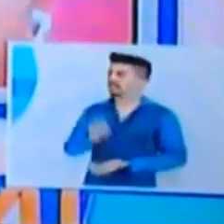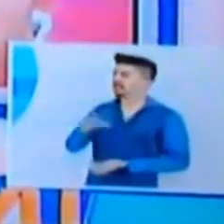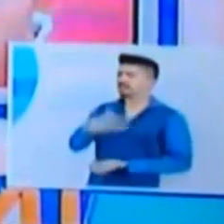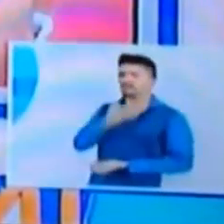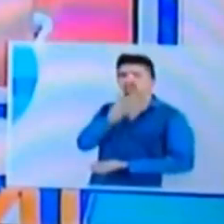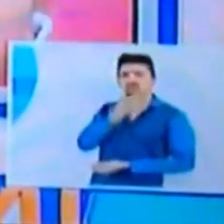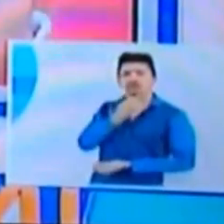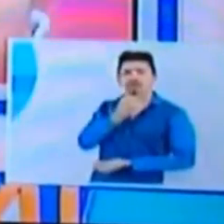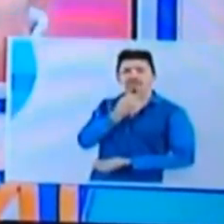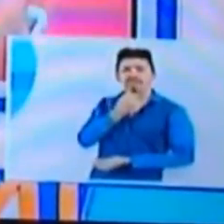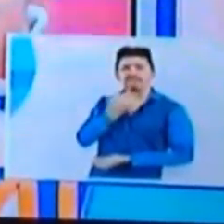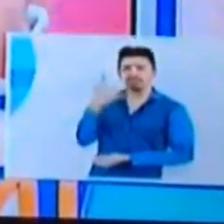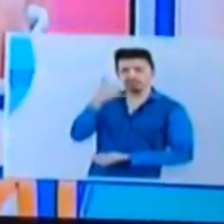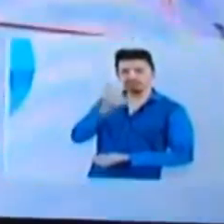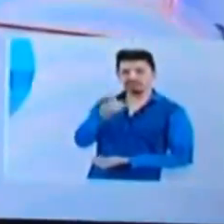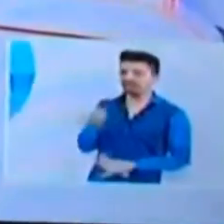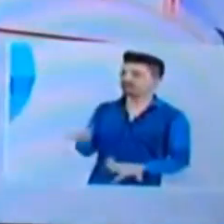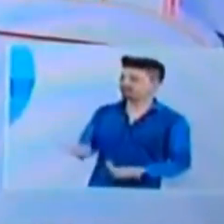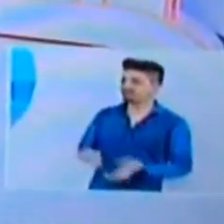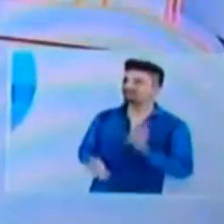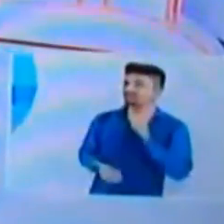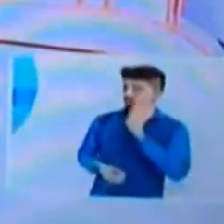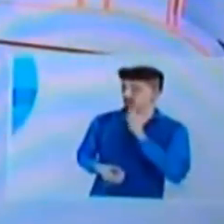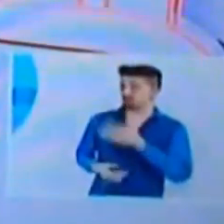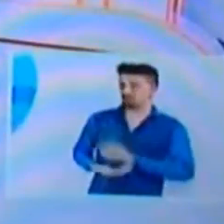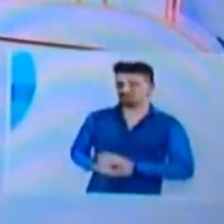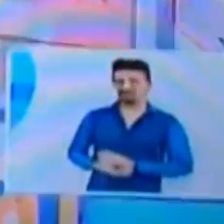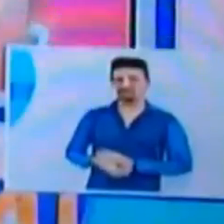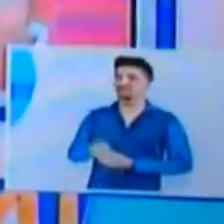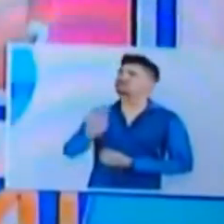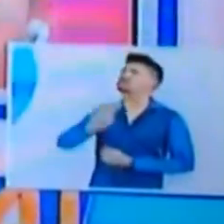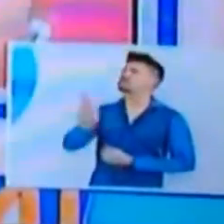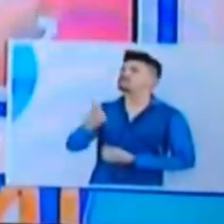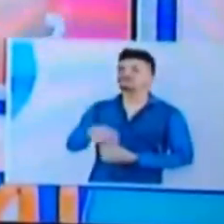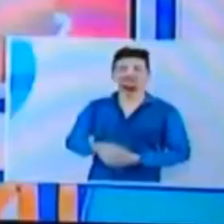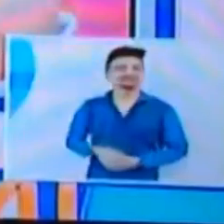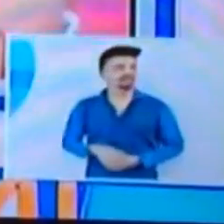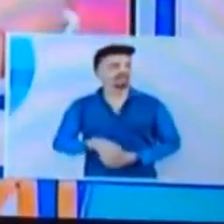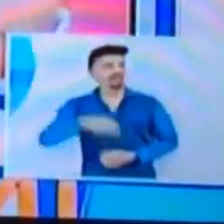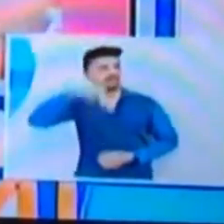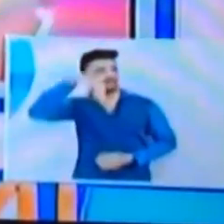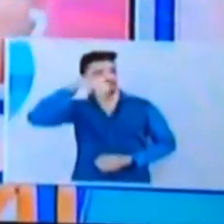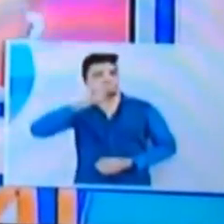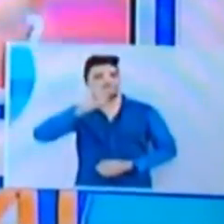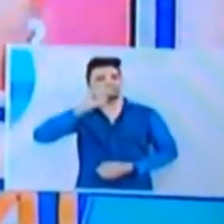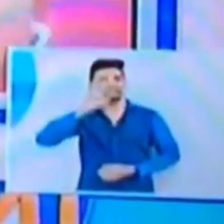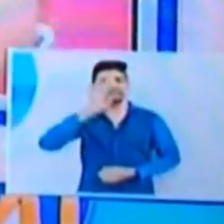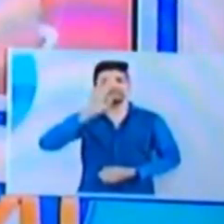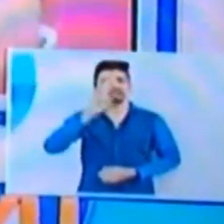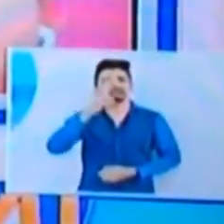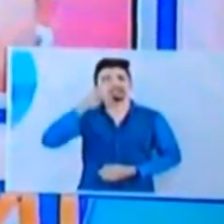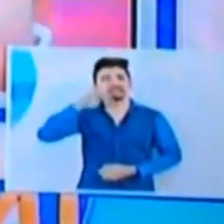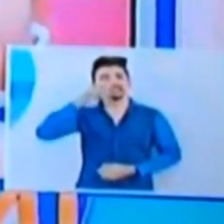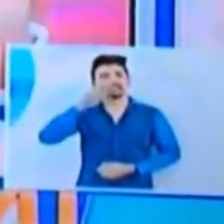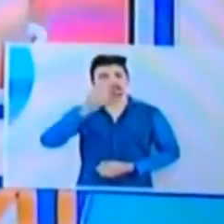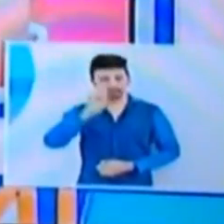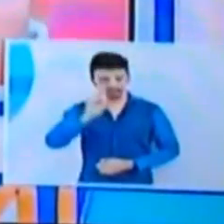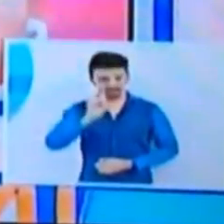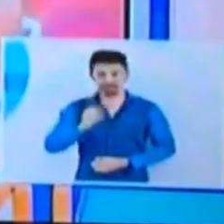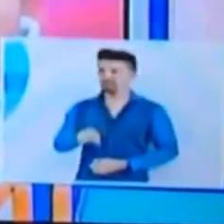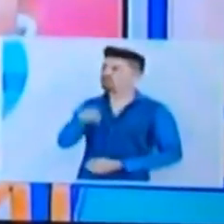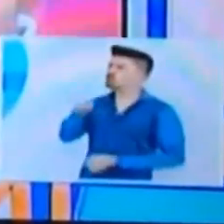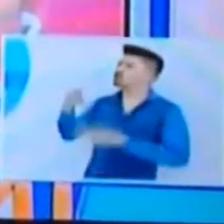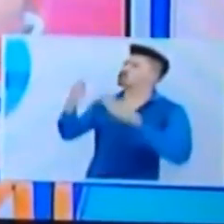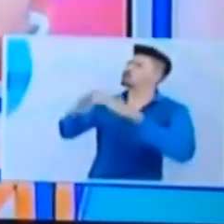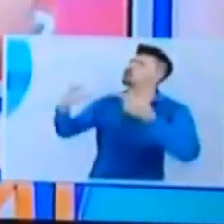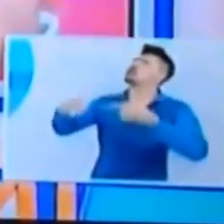bonito hoje brincando comigo. Estou me achando com quem eu falo. Matheus. Matheus. Matheus. Você fala de onde?